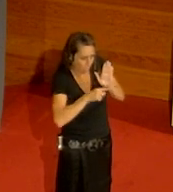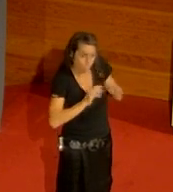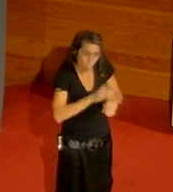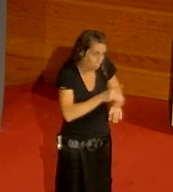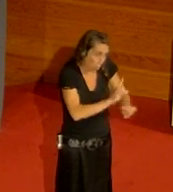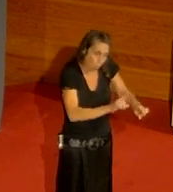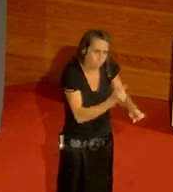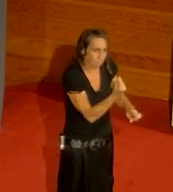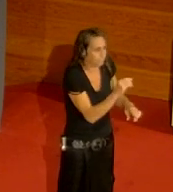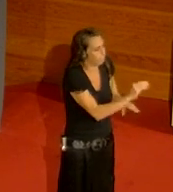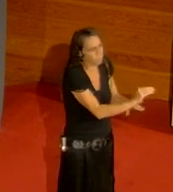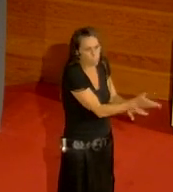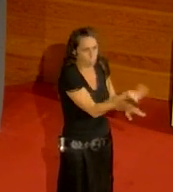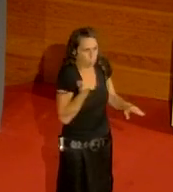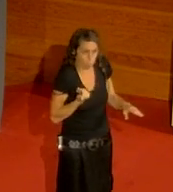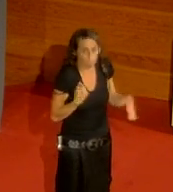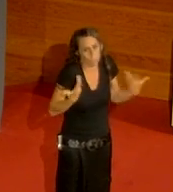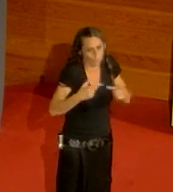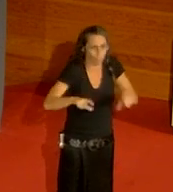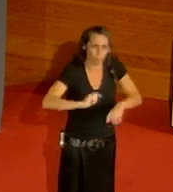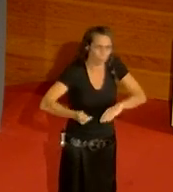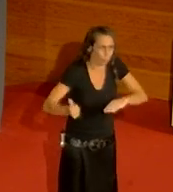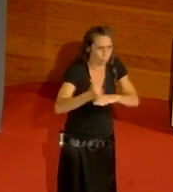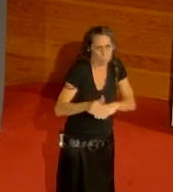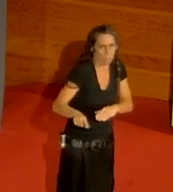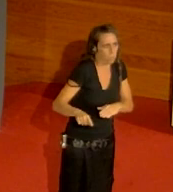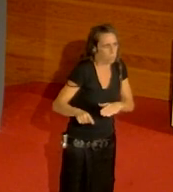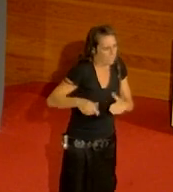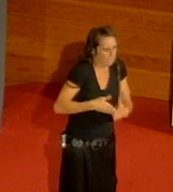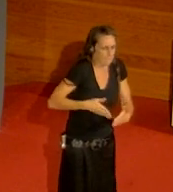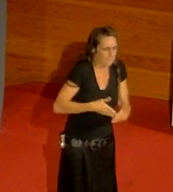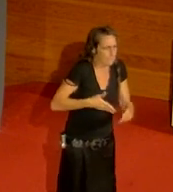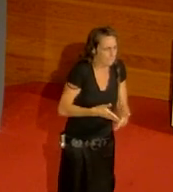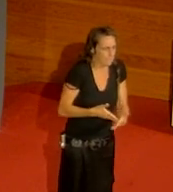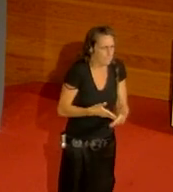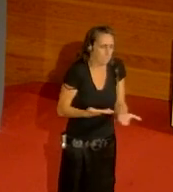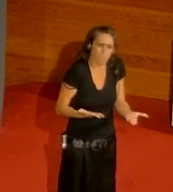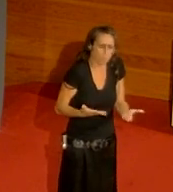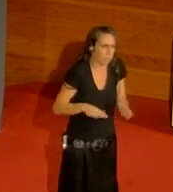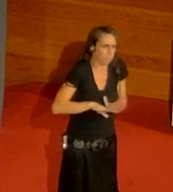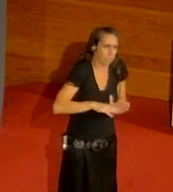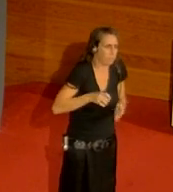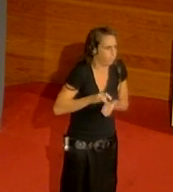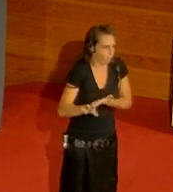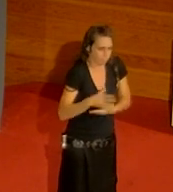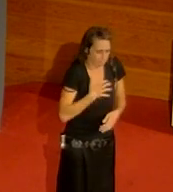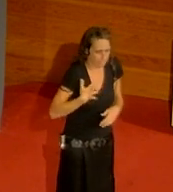ellos el supremo es un es un inconveniente porque es quien les pone freno a su agenda legislativa